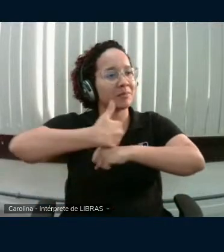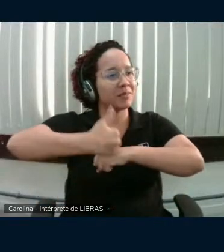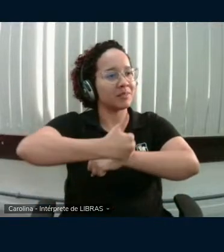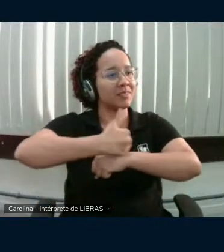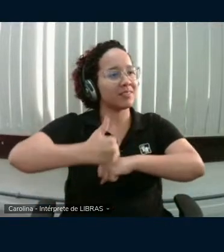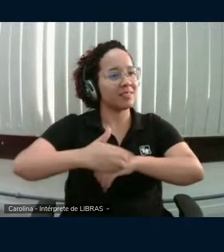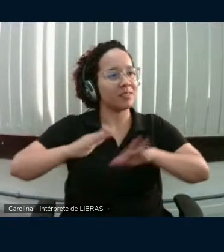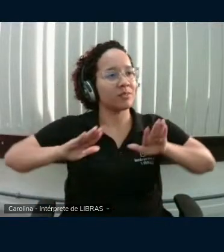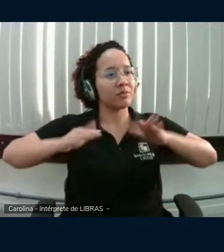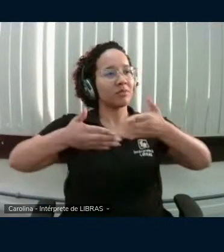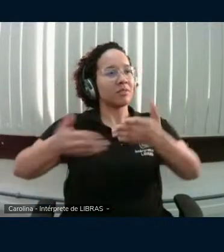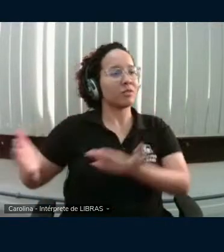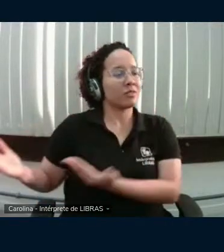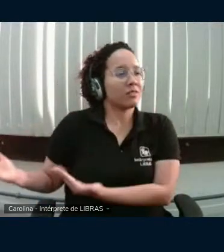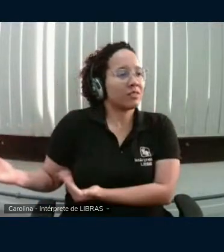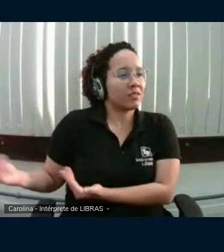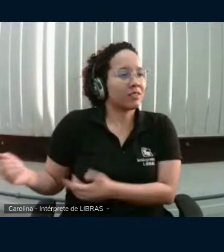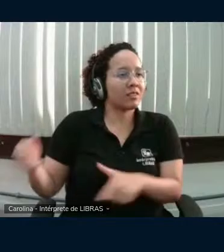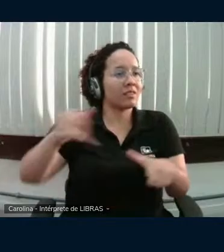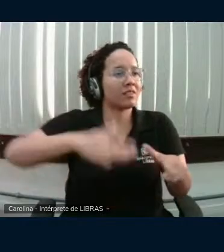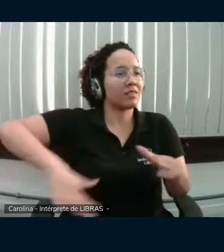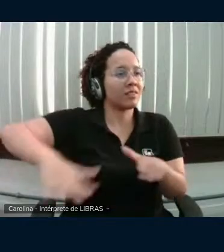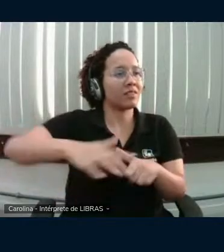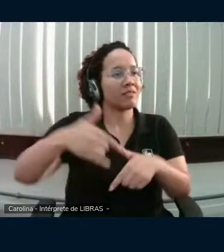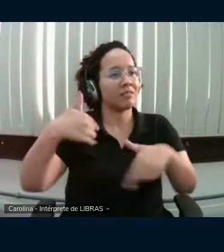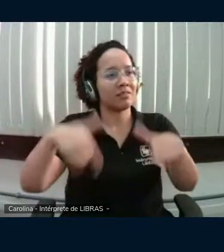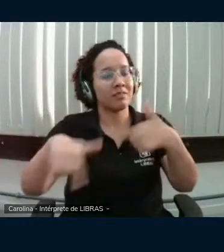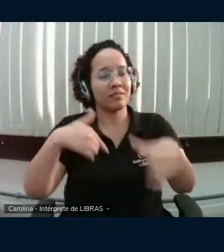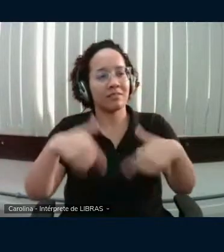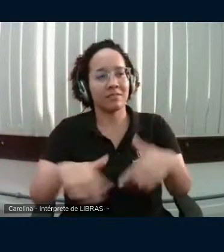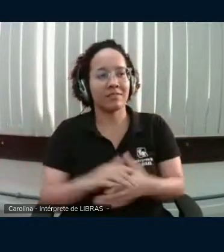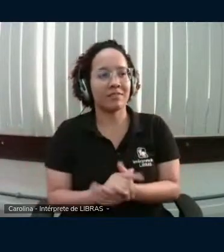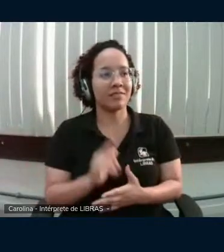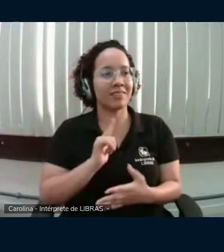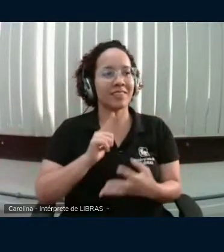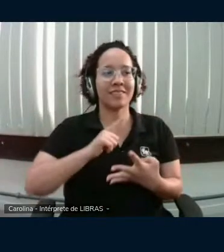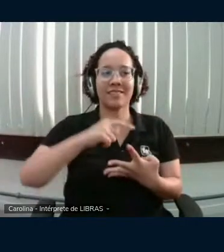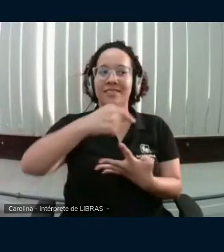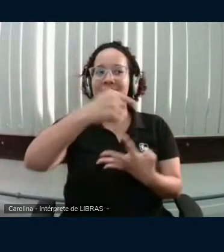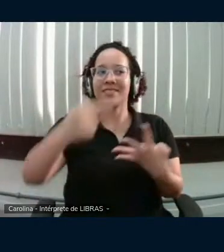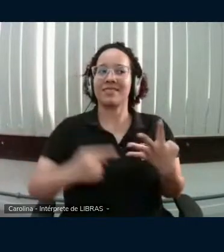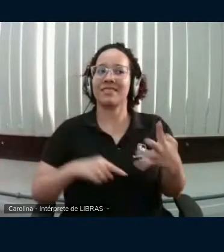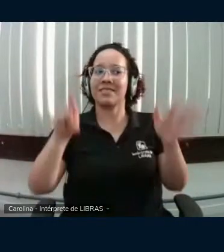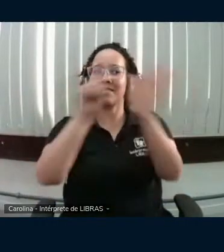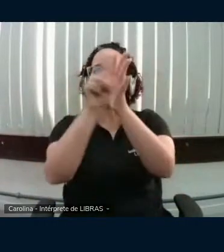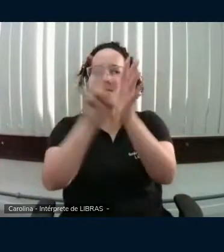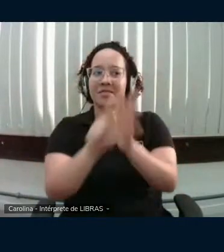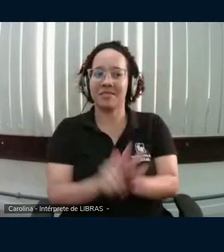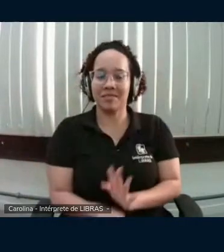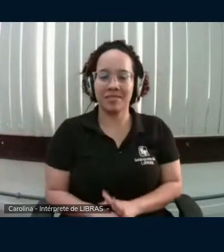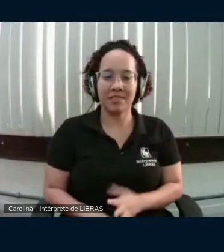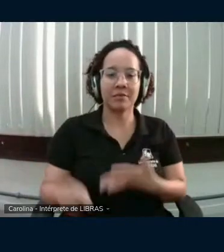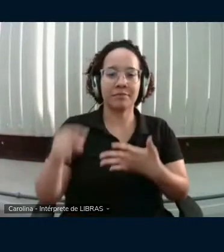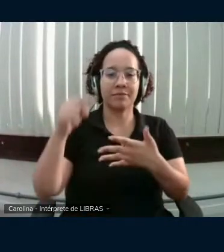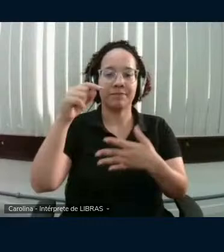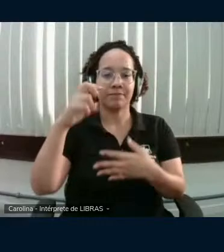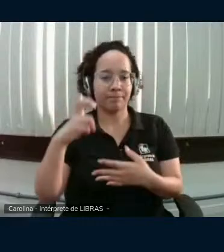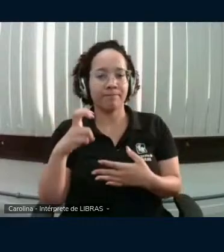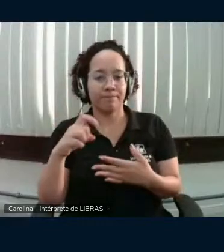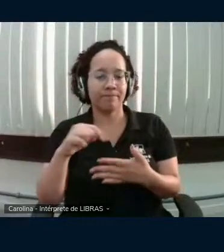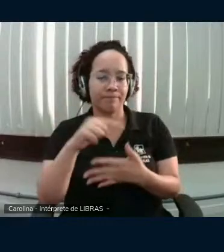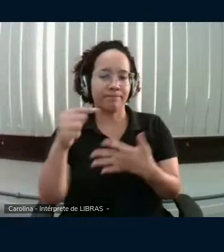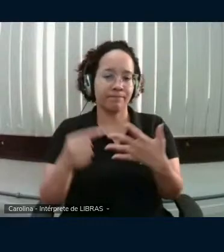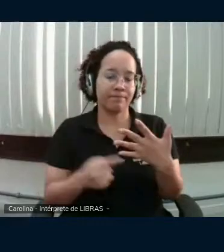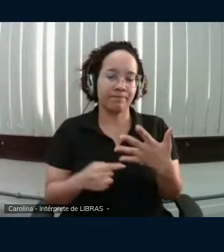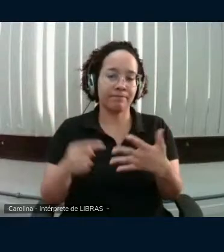de juventudes e mundo do trabalho, né. Então, eu vou ler as cinco questões, na verdade, né, e aí, professora Mônica, a